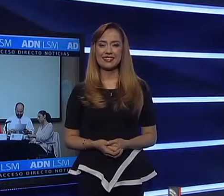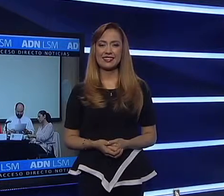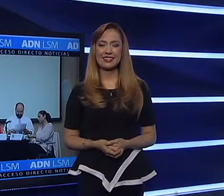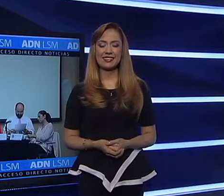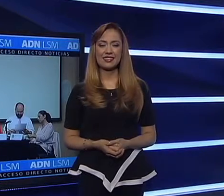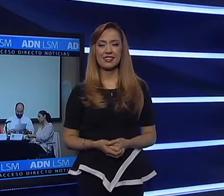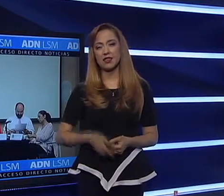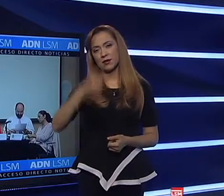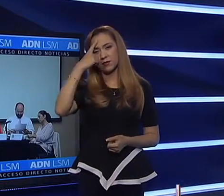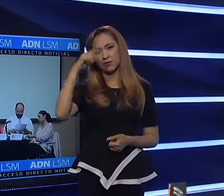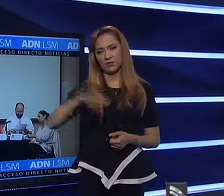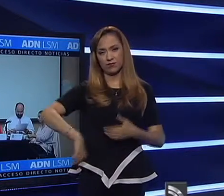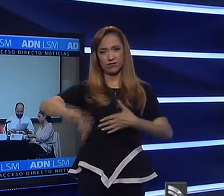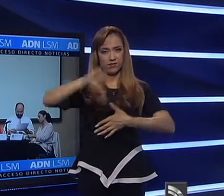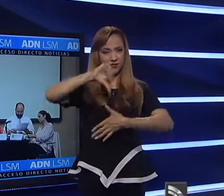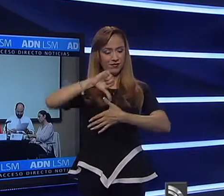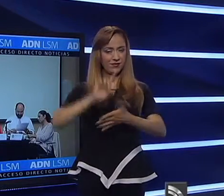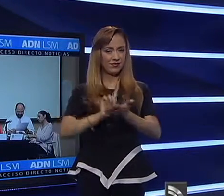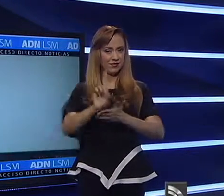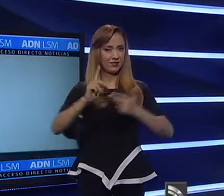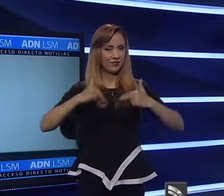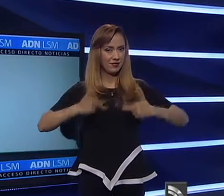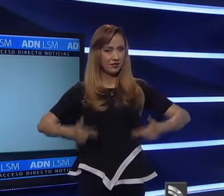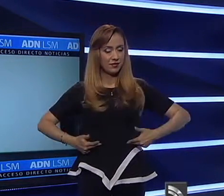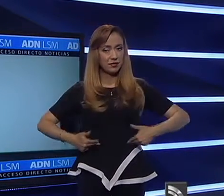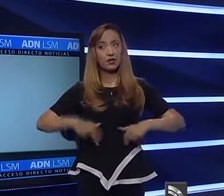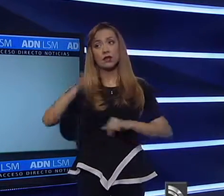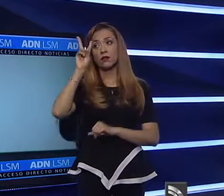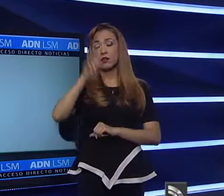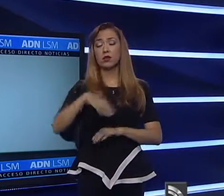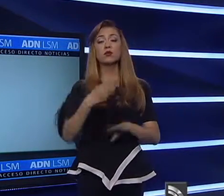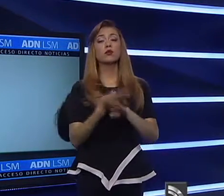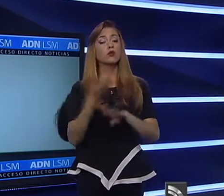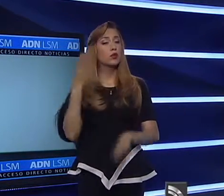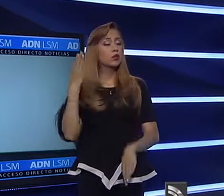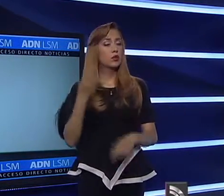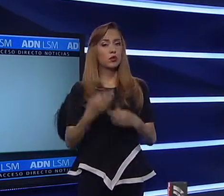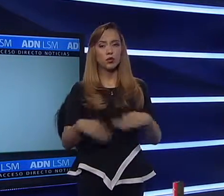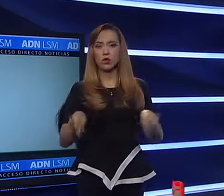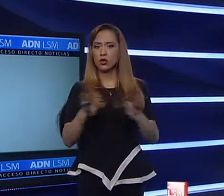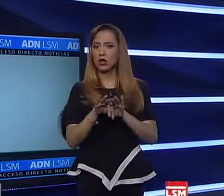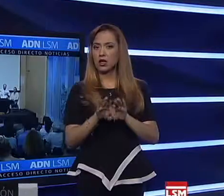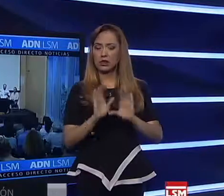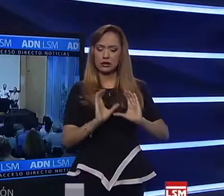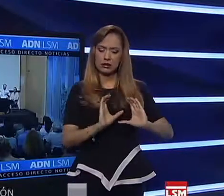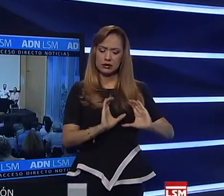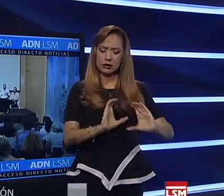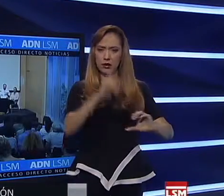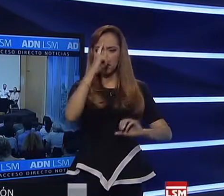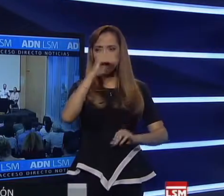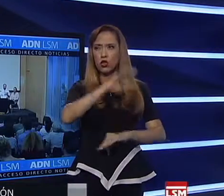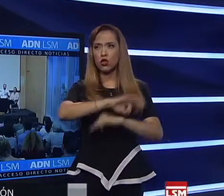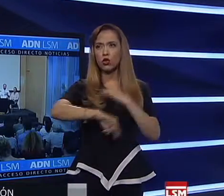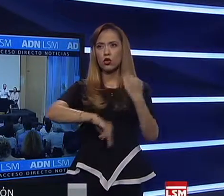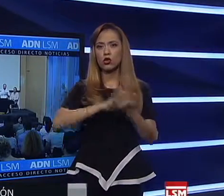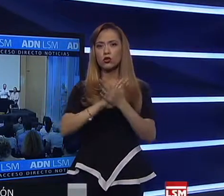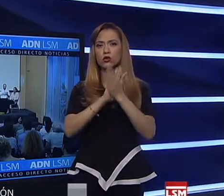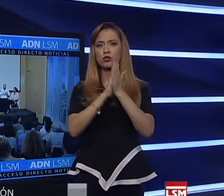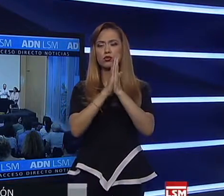El sistema interamericano de derechos humanos es un patrimonio de los pueblos que ha contribuido a la transformación de la región y a ganarle terreno